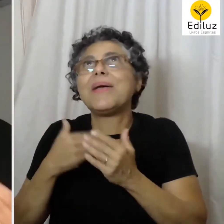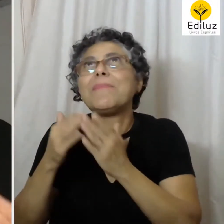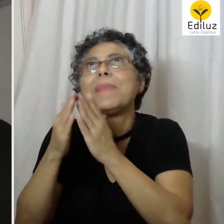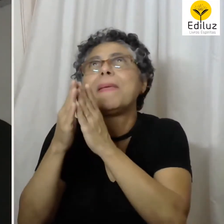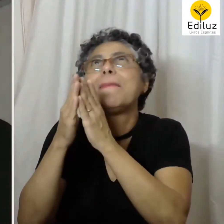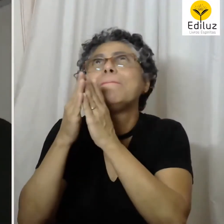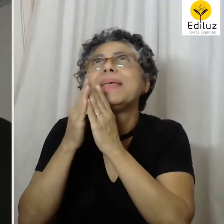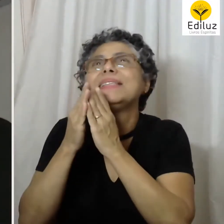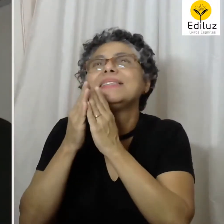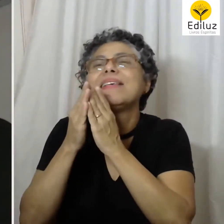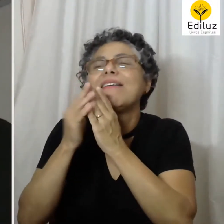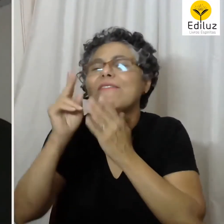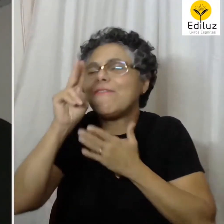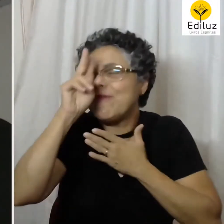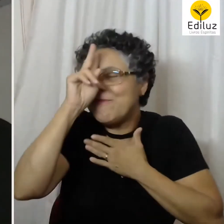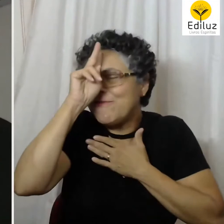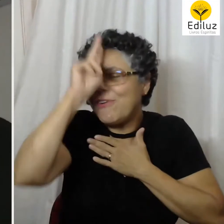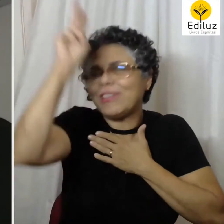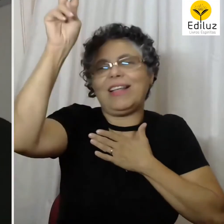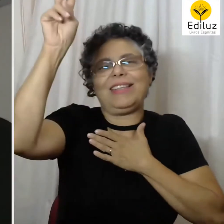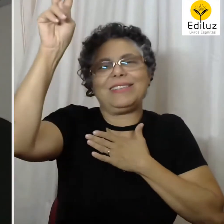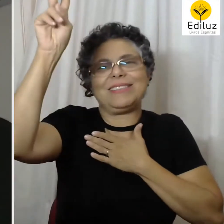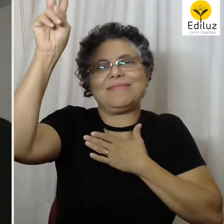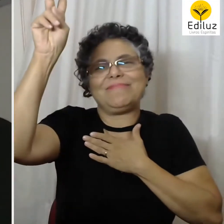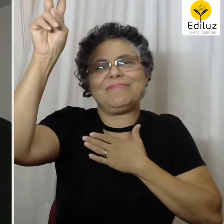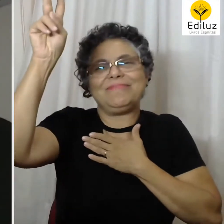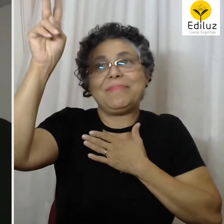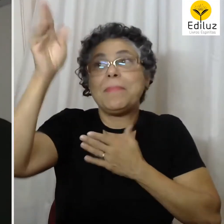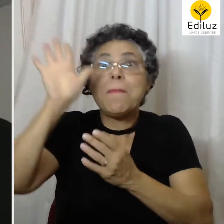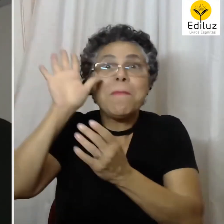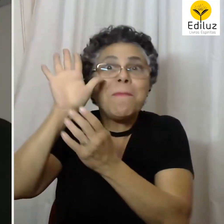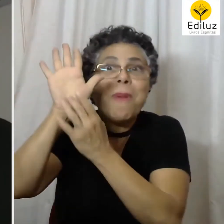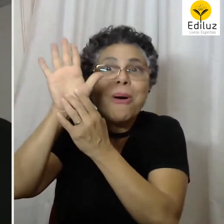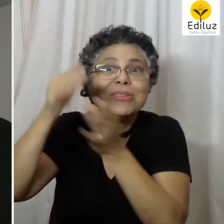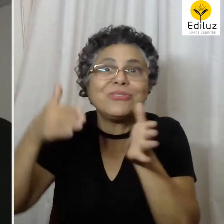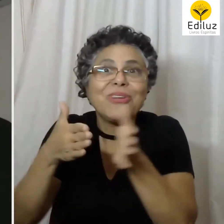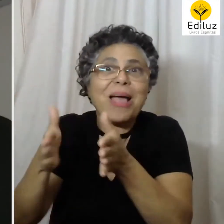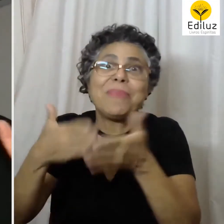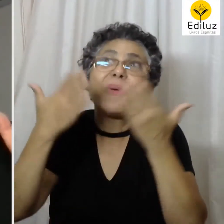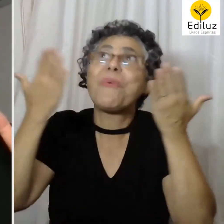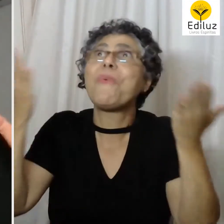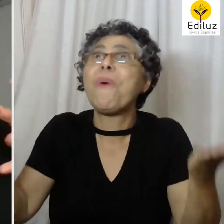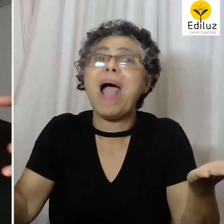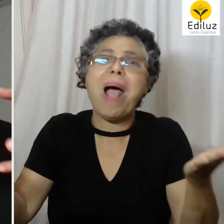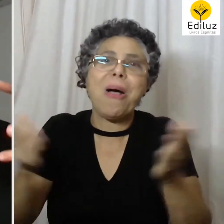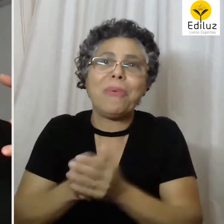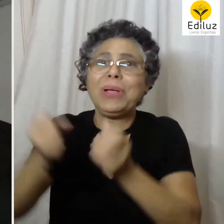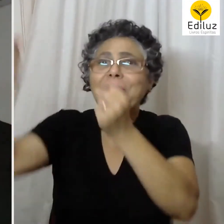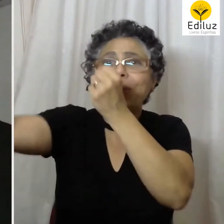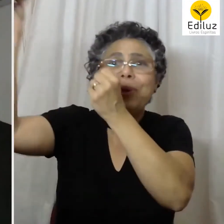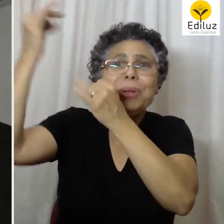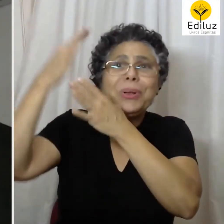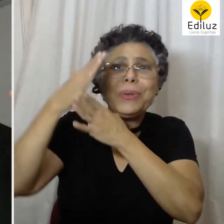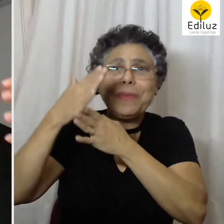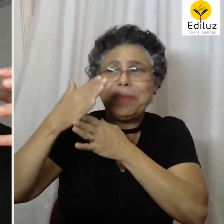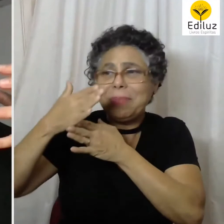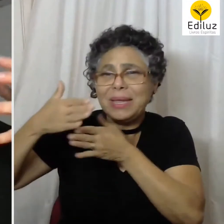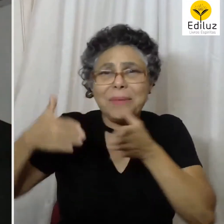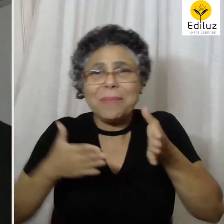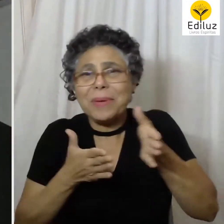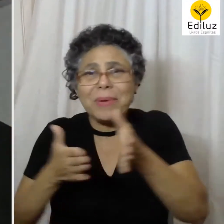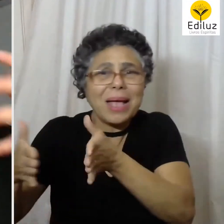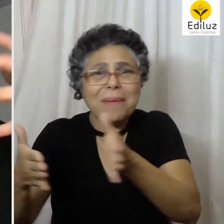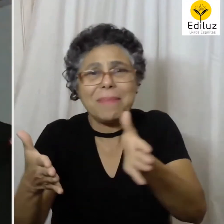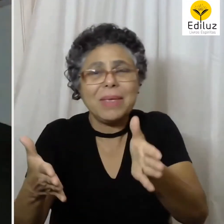me fortaleça, que me mostre o caminho, que ilumine a minha rede de apoio, aqueles